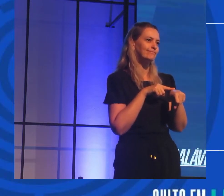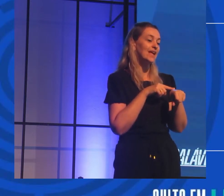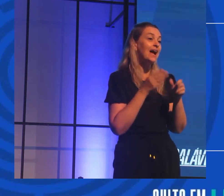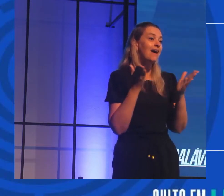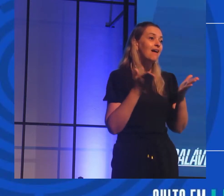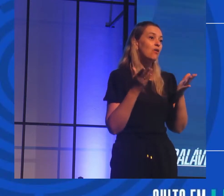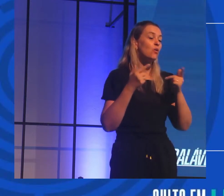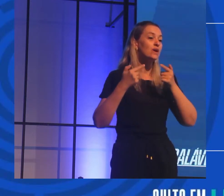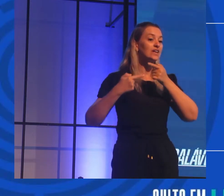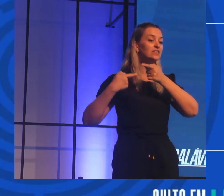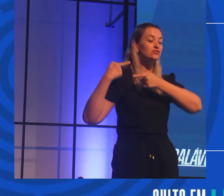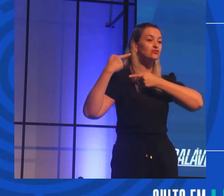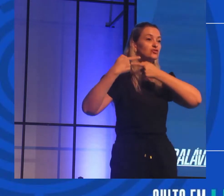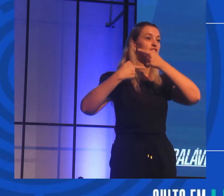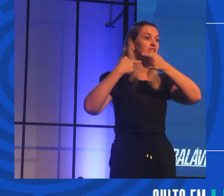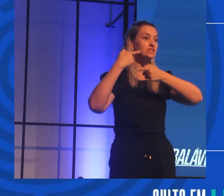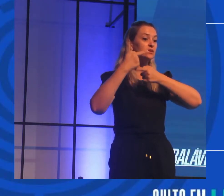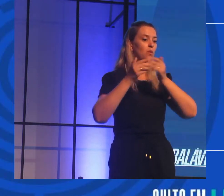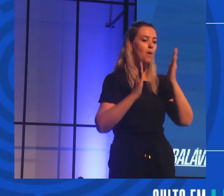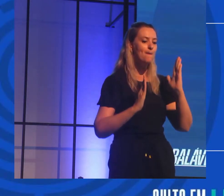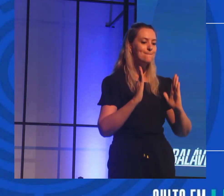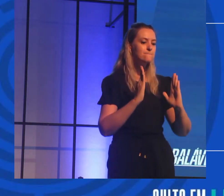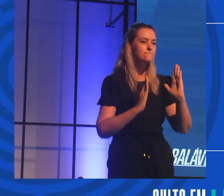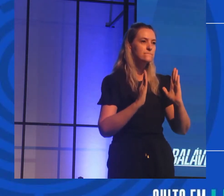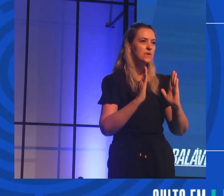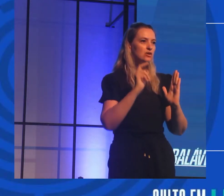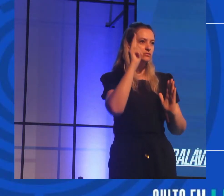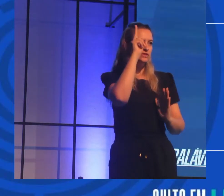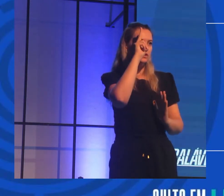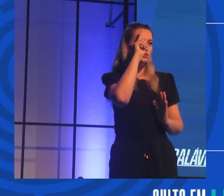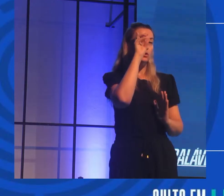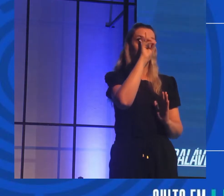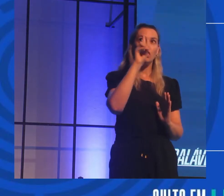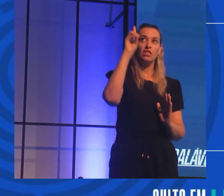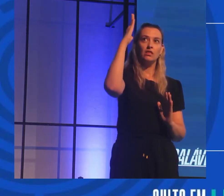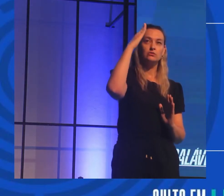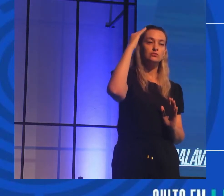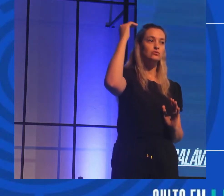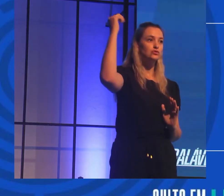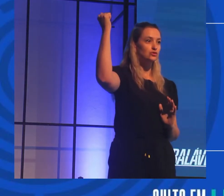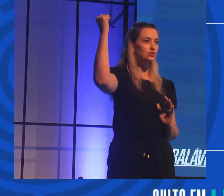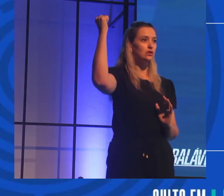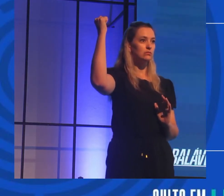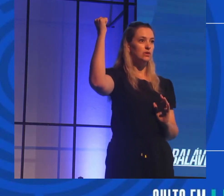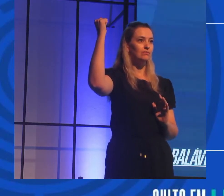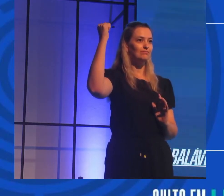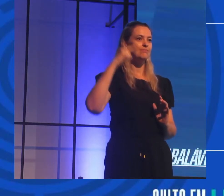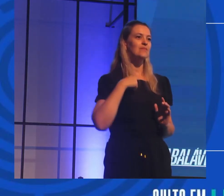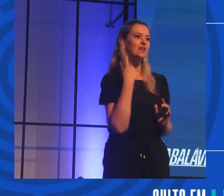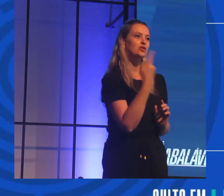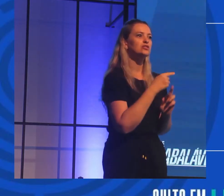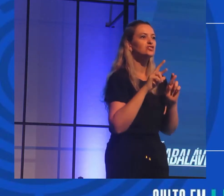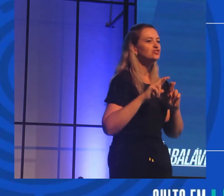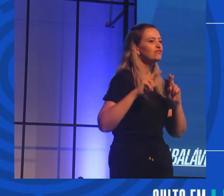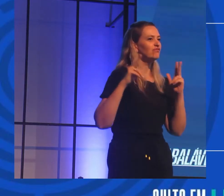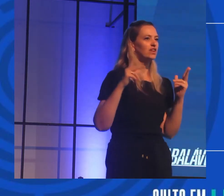é o momento da história, que Deus nos chama para nos distinguirmos do que há lá fora.